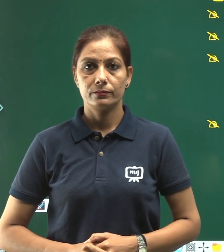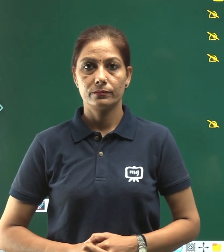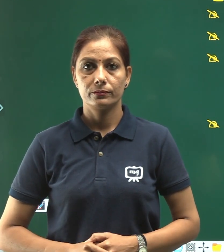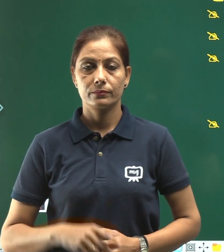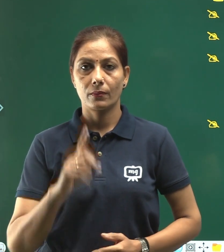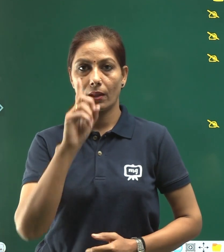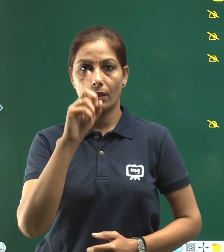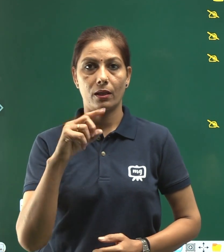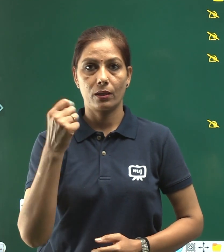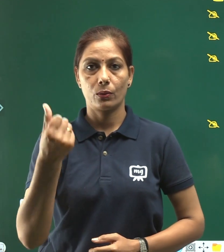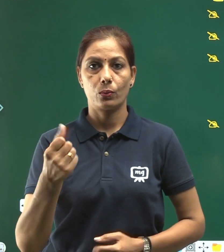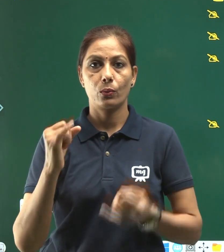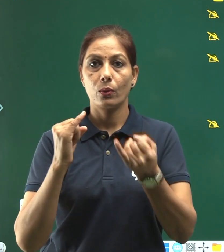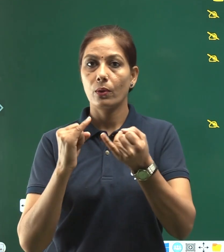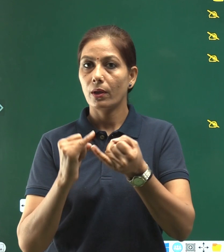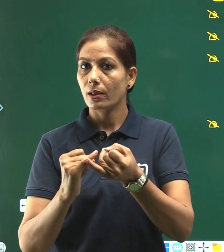19 सितंबर